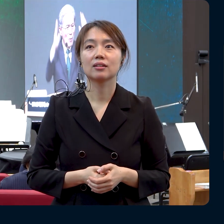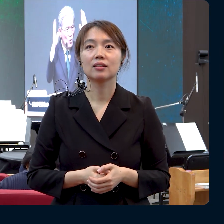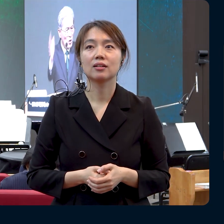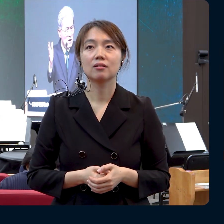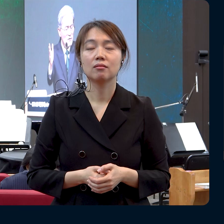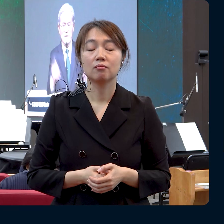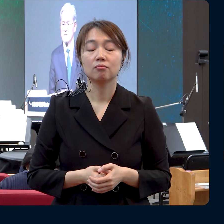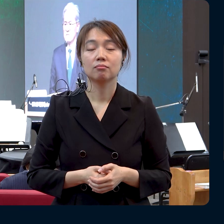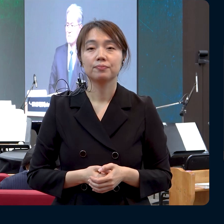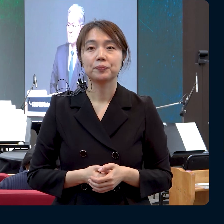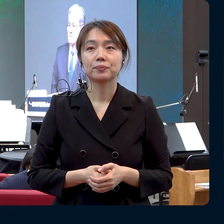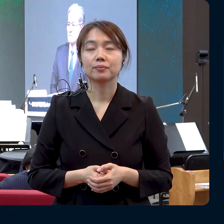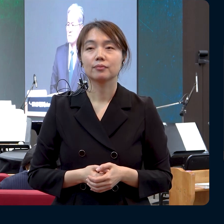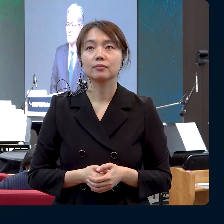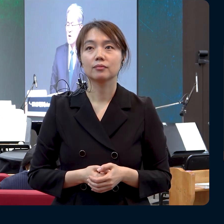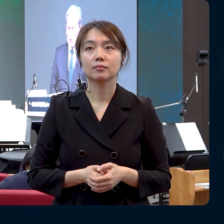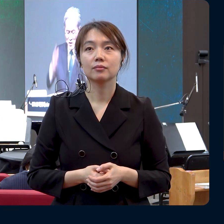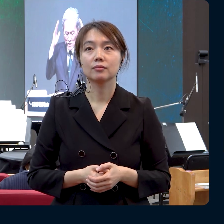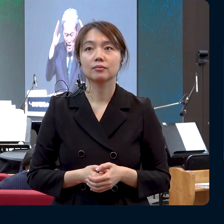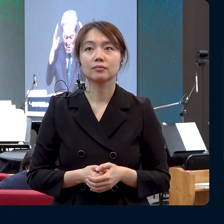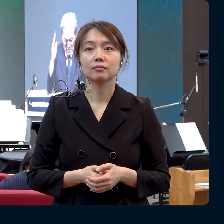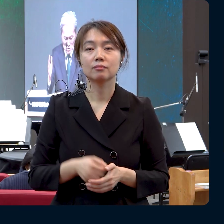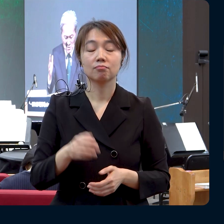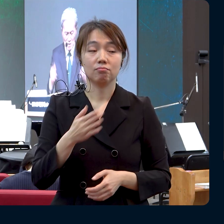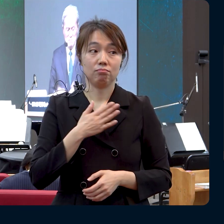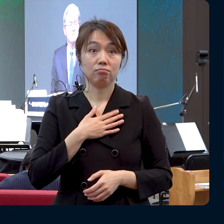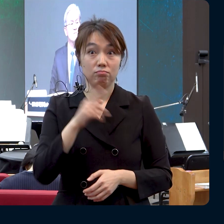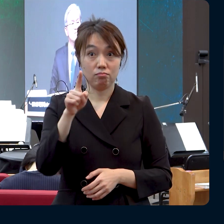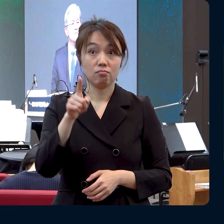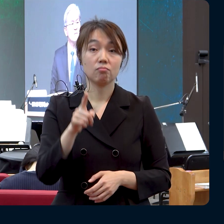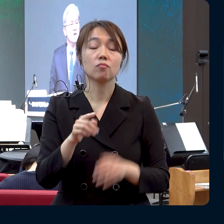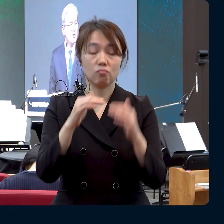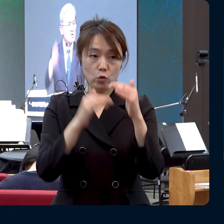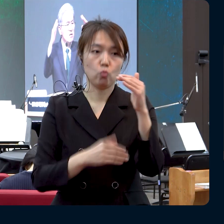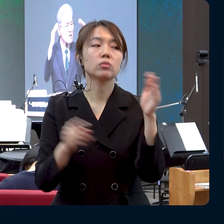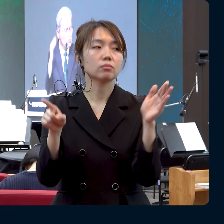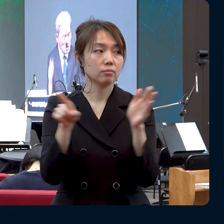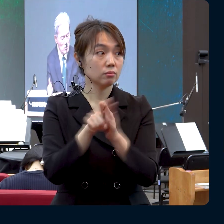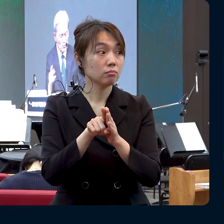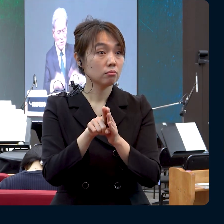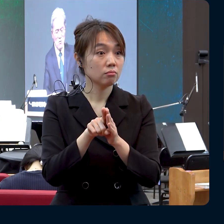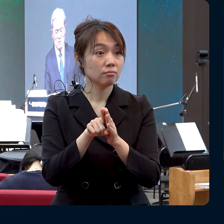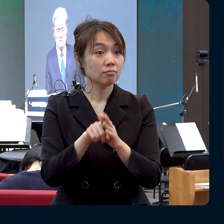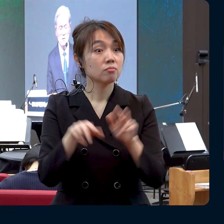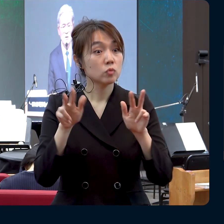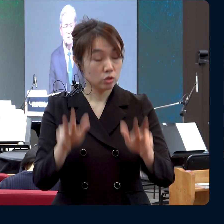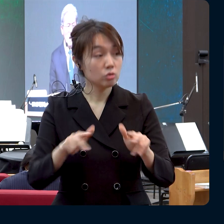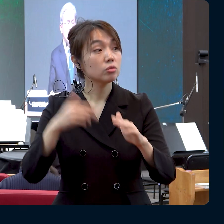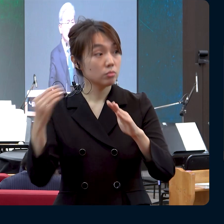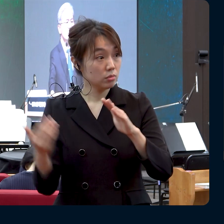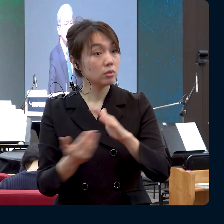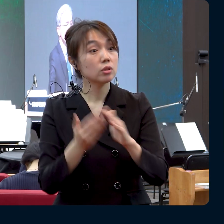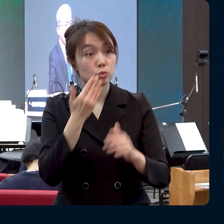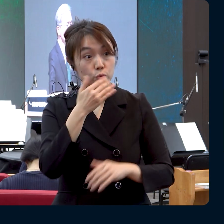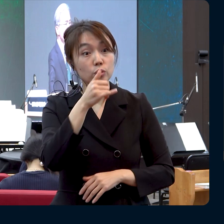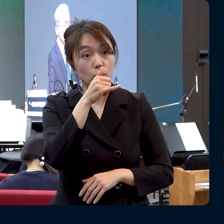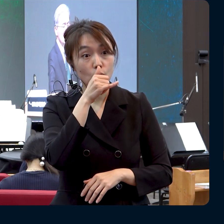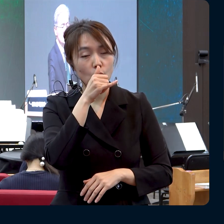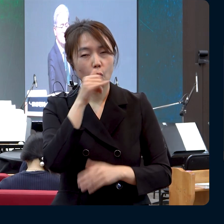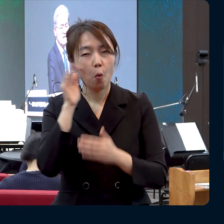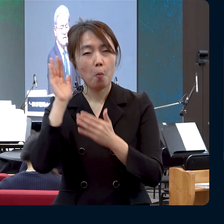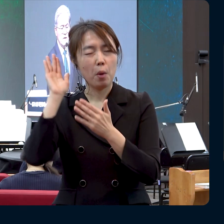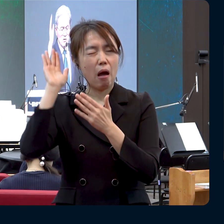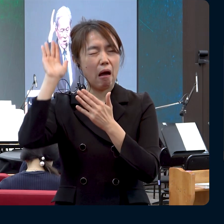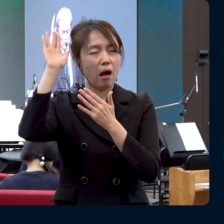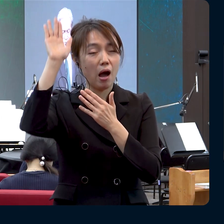네가 볼 거라는 거예요. 전 이 사실을 믿습니다. 이것이 지금 이 순간일 수도 있고 다음 어떤 시간일